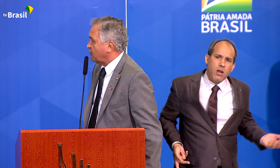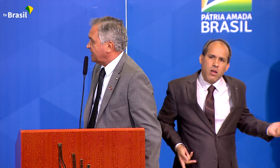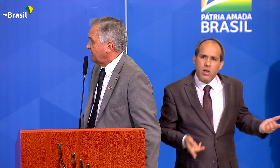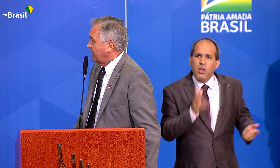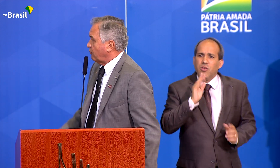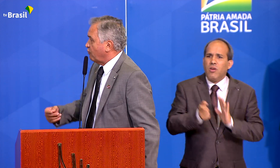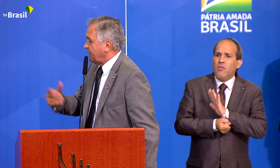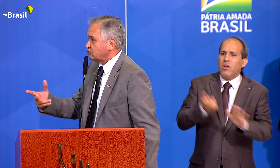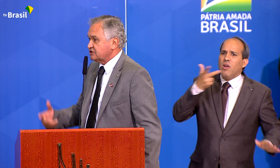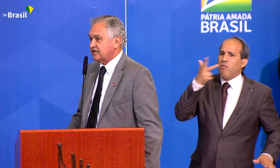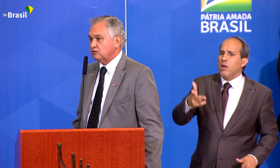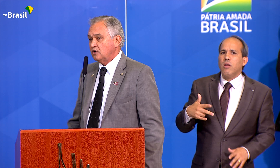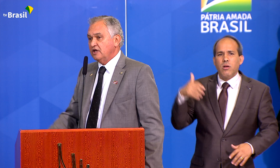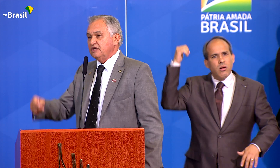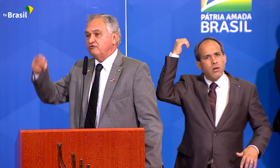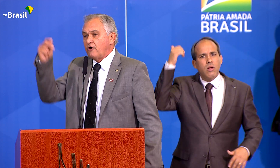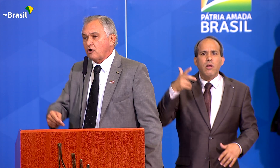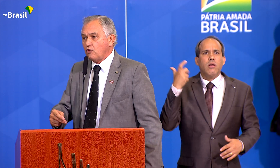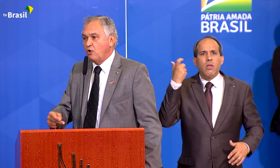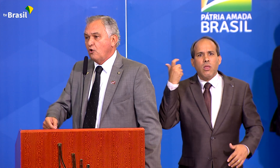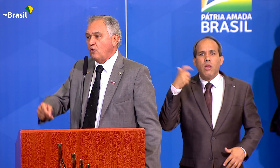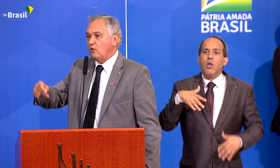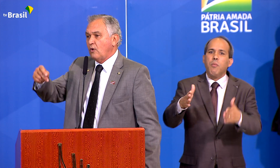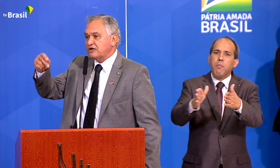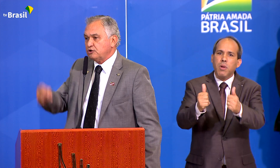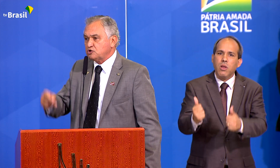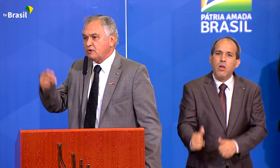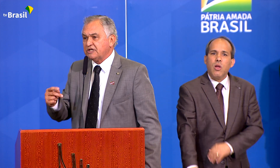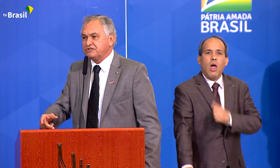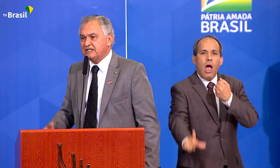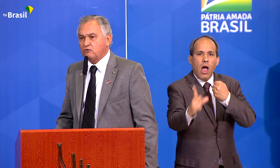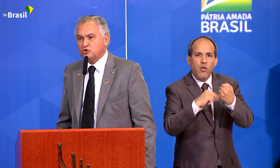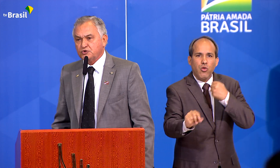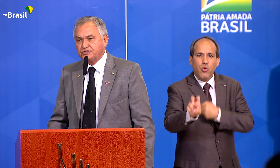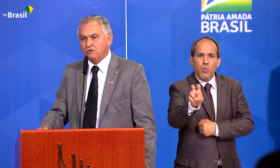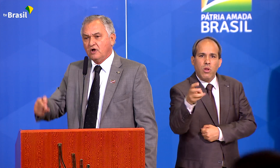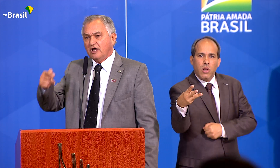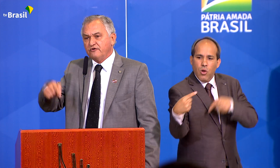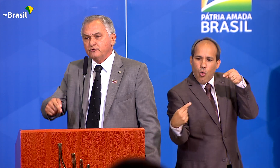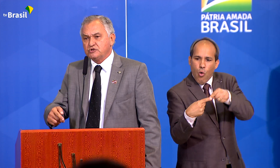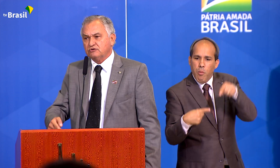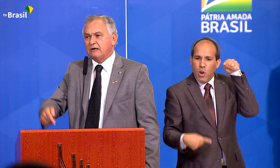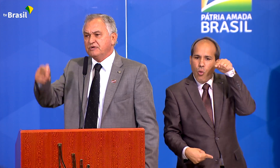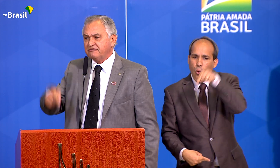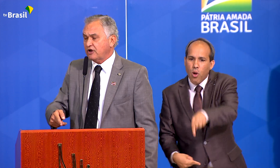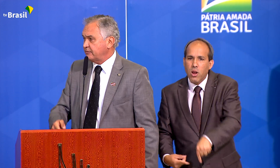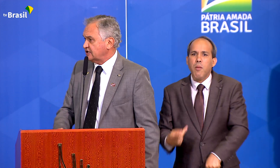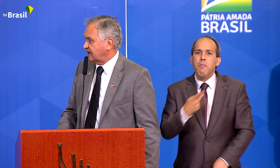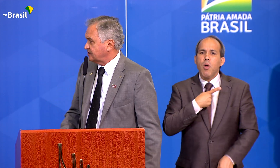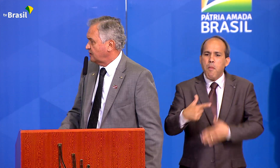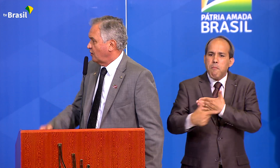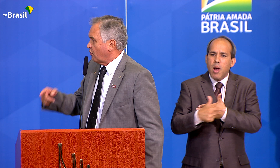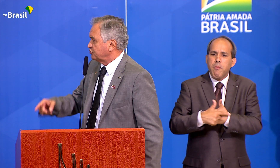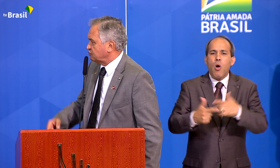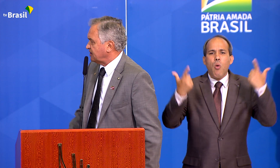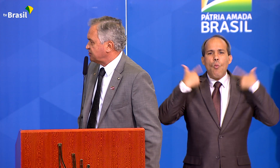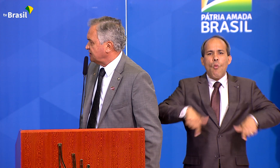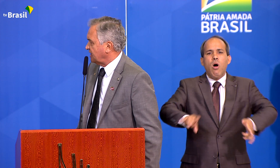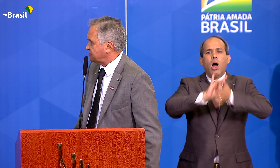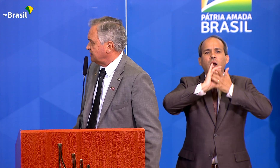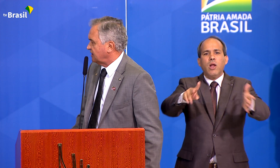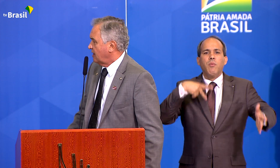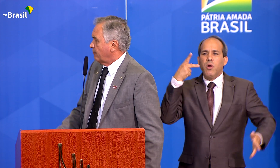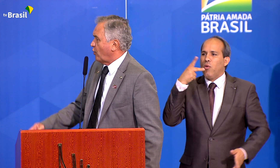as vezes que eu tenho falado agora eu começo dizendo invoco o artigo 53 da Constituição em função da minha e variabilidade